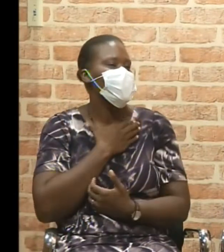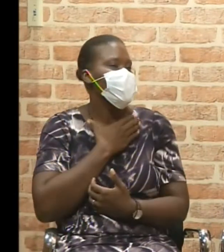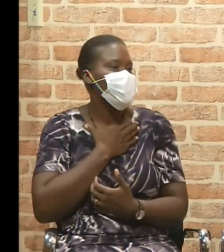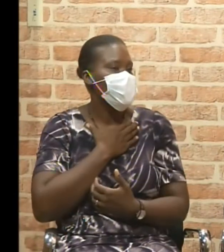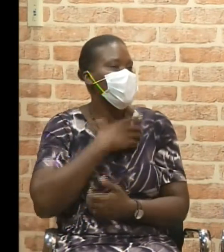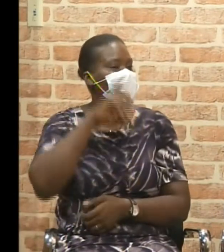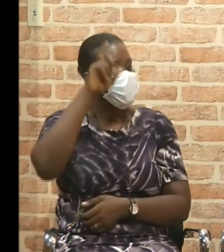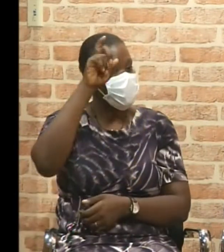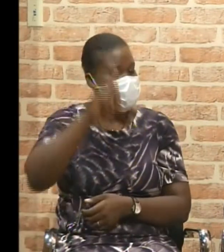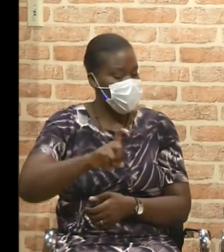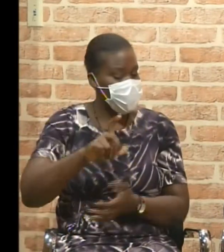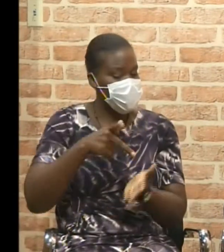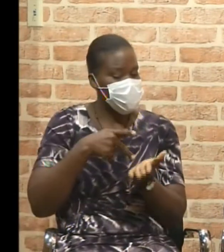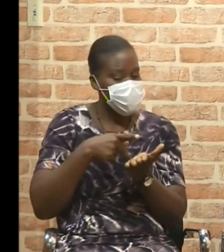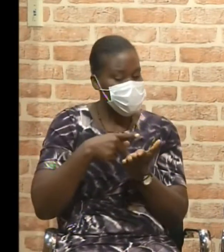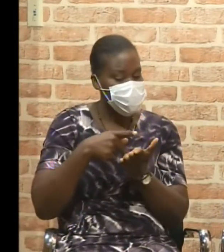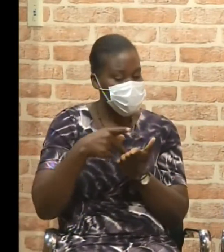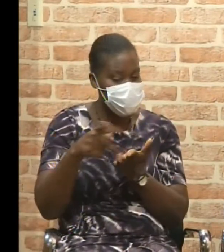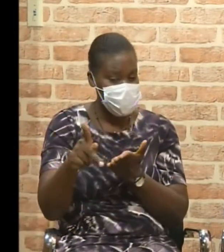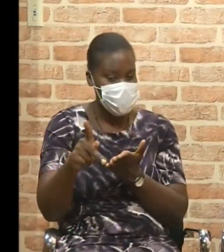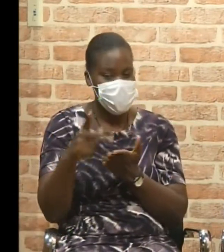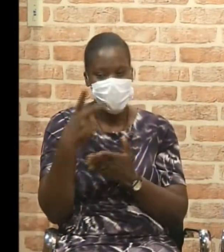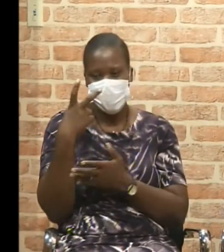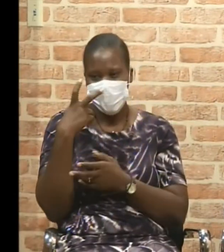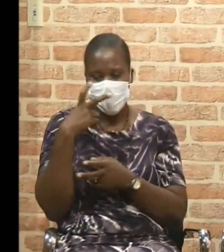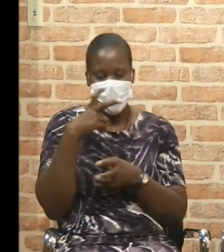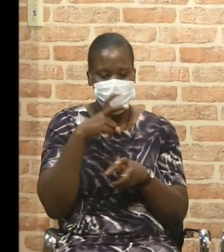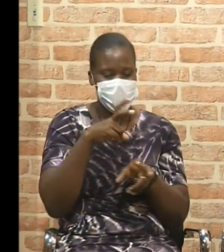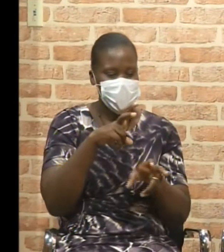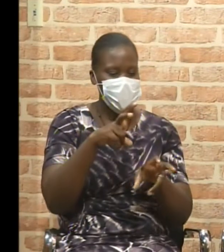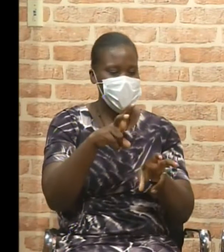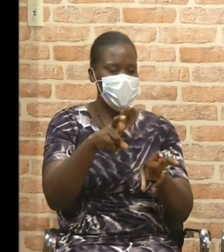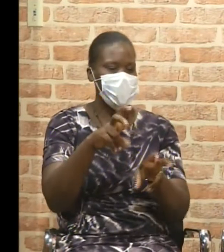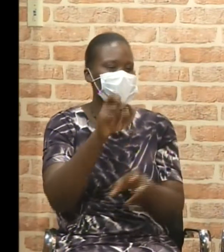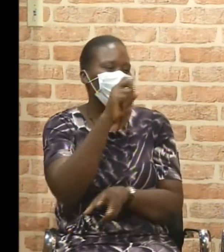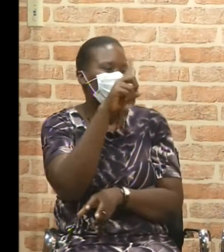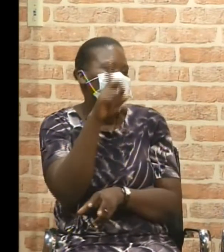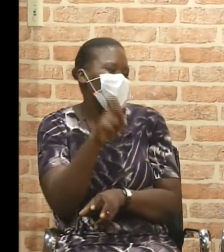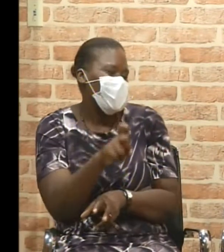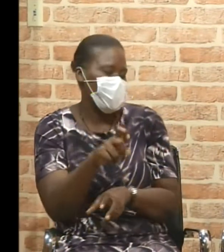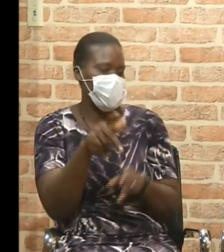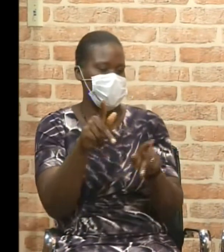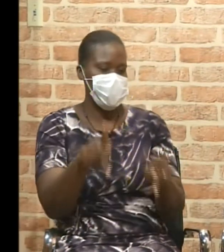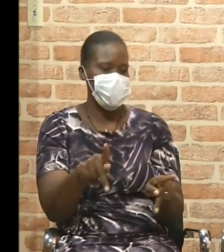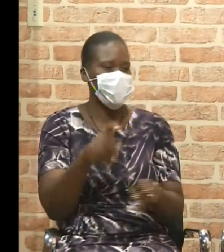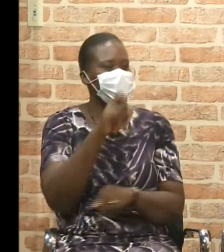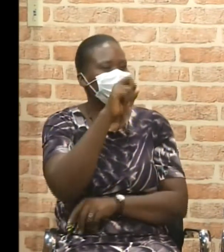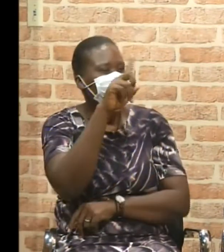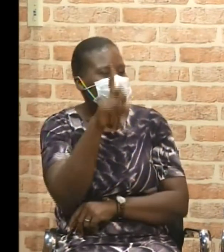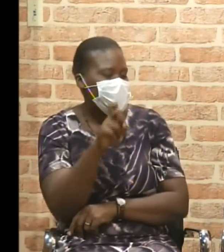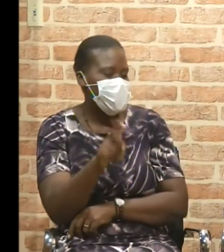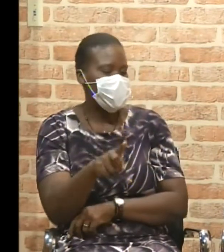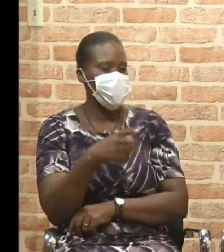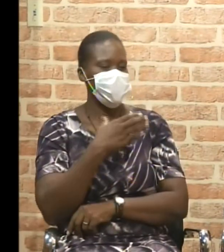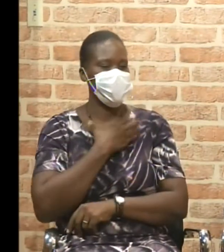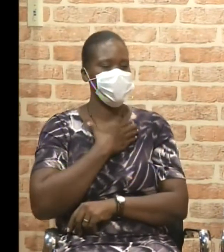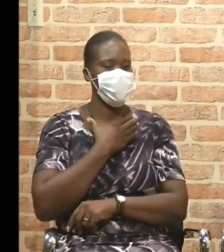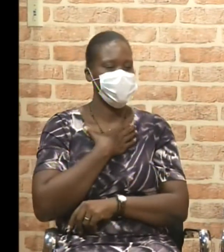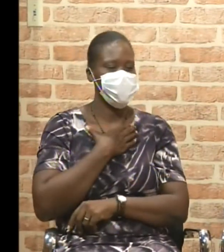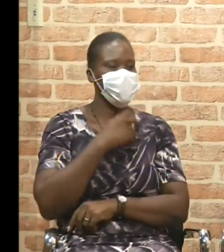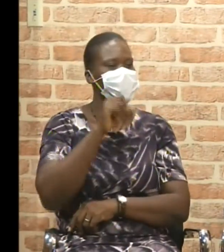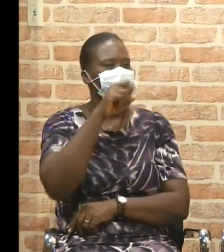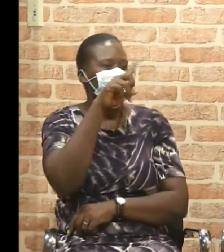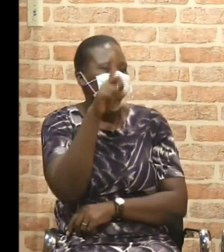payent. Et nous allons justement garder l'aspect Samsodzoula, aux questions ressources humaines, questions juridiques, questions que pour